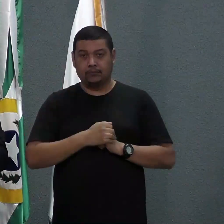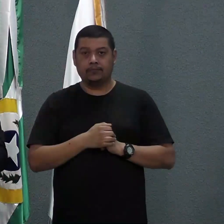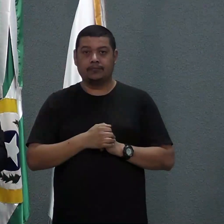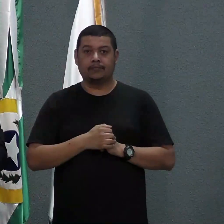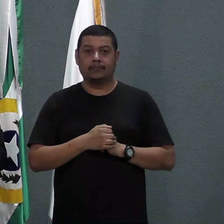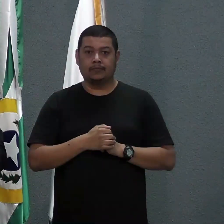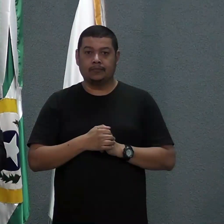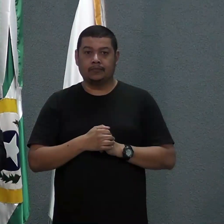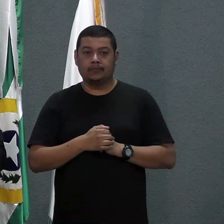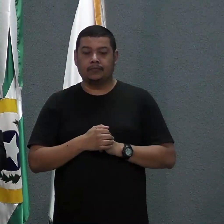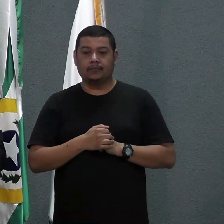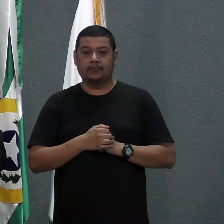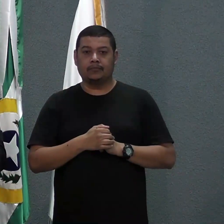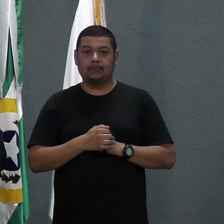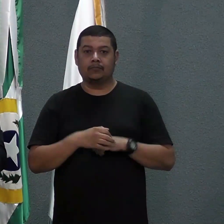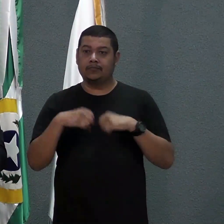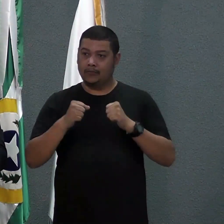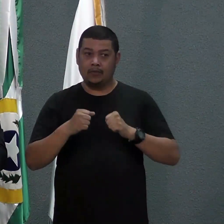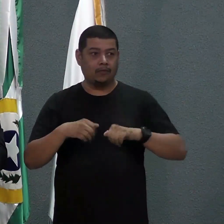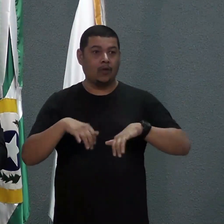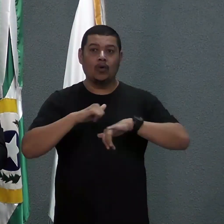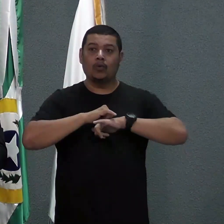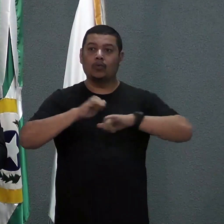realmente promover uma audiência pública,